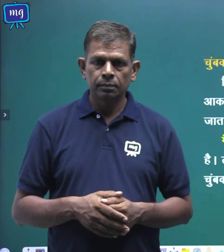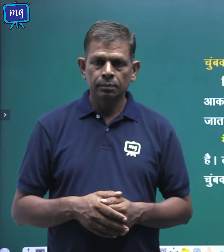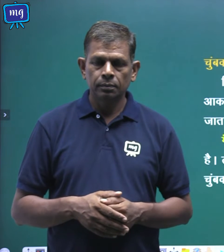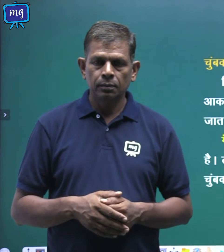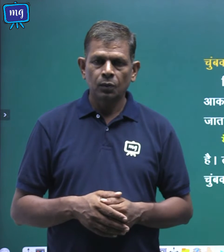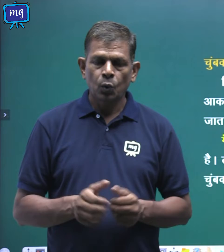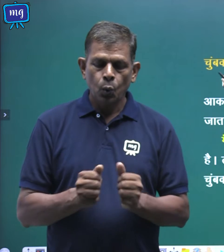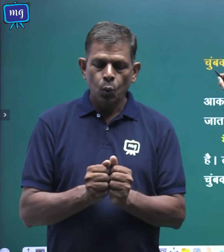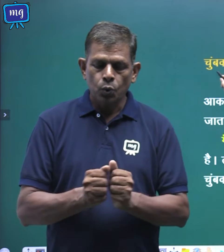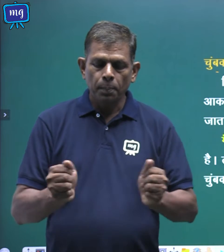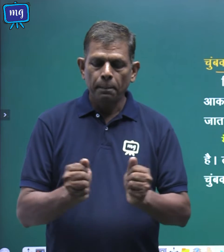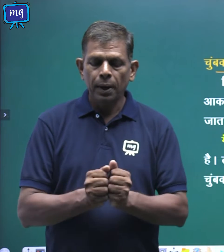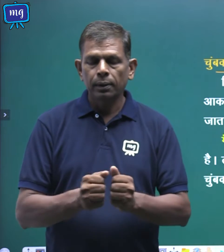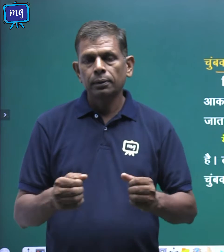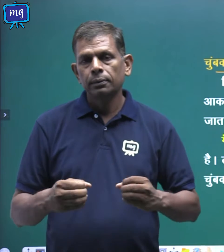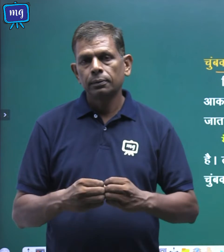चुंबक